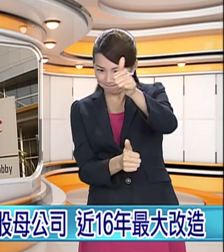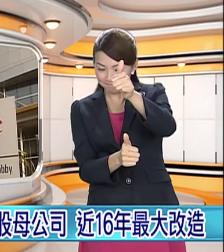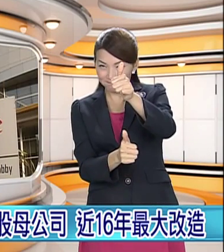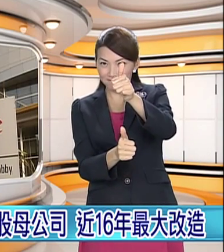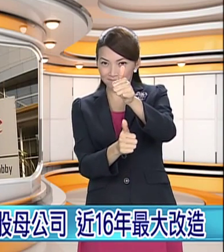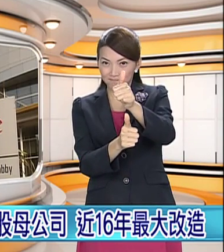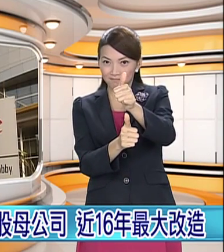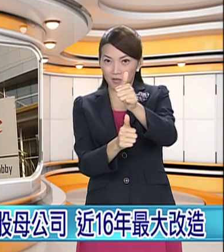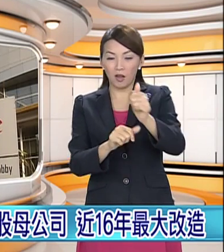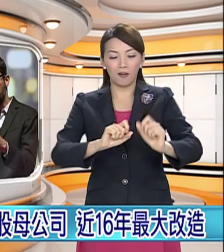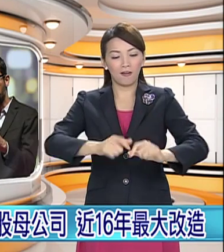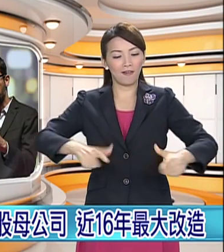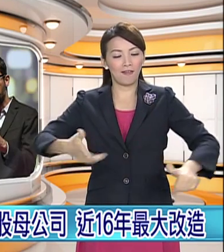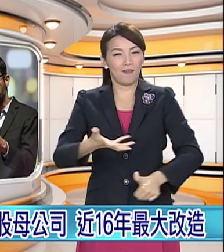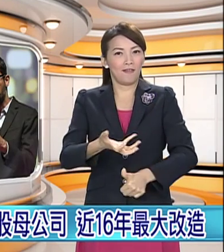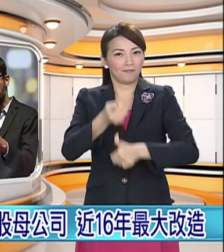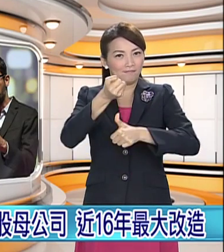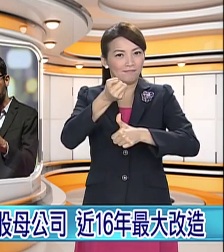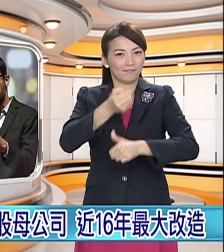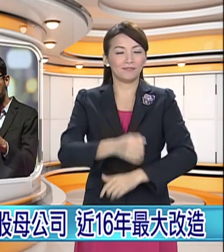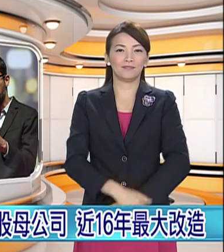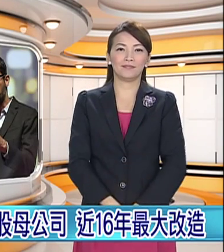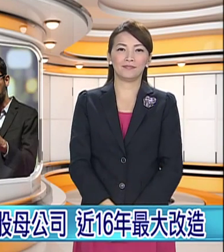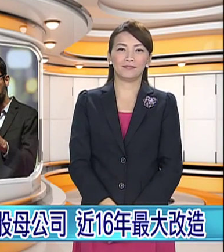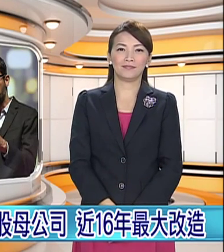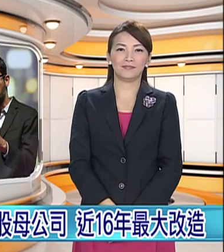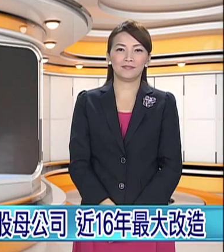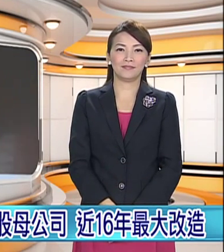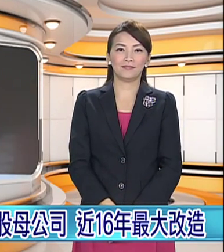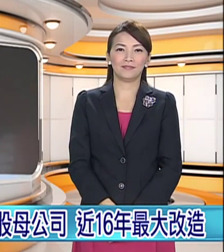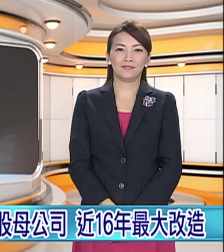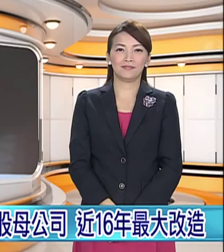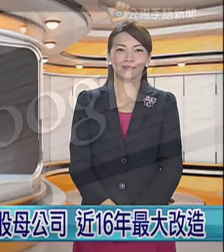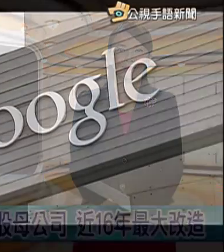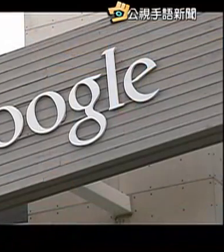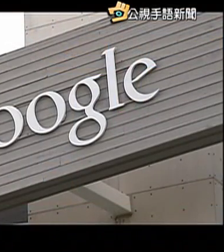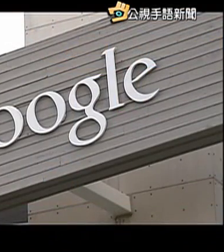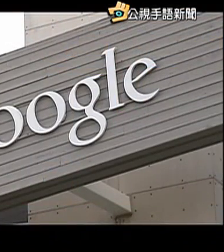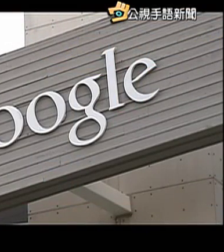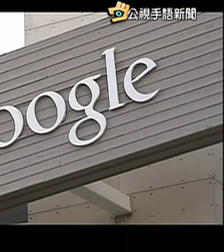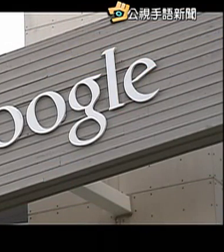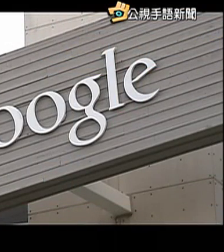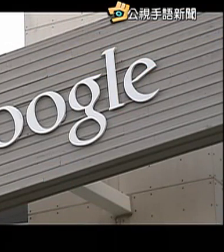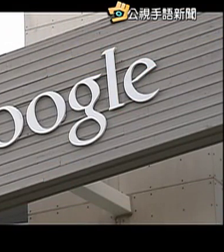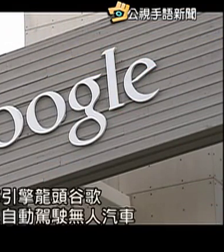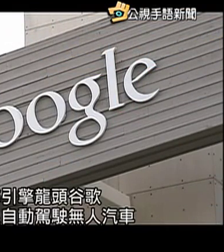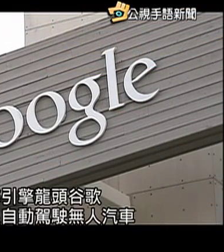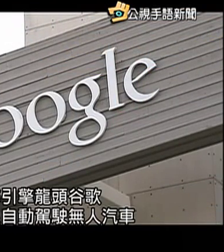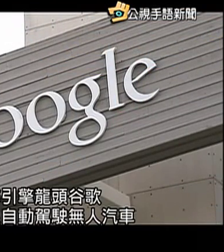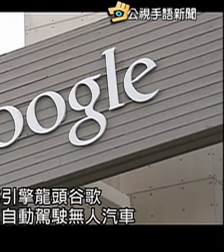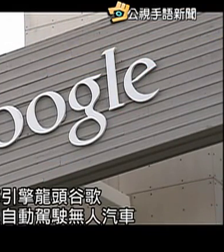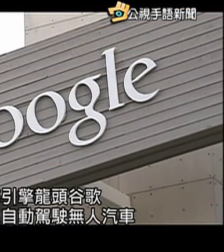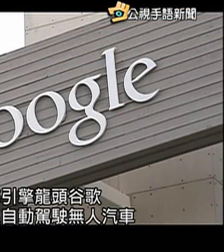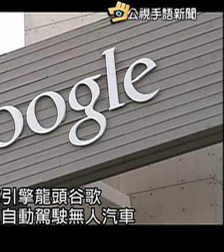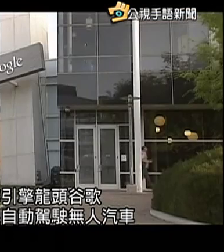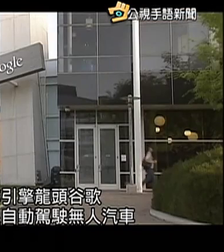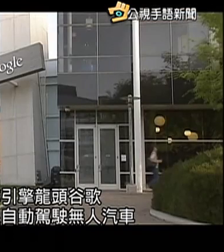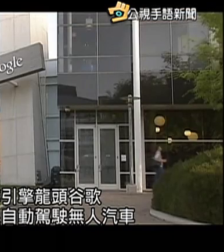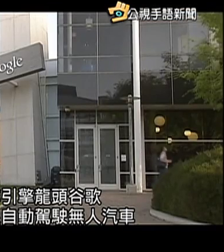而谷歌将会变成子公司。 搜寻引擎龙头谷歌近来跨足